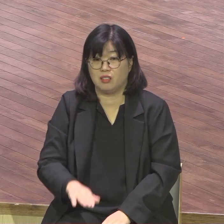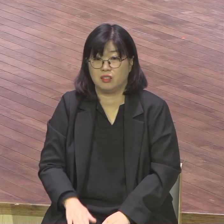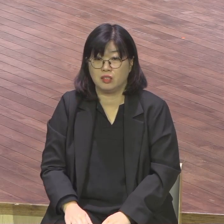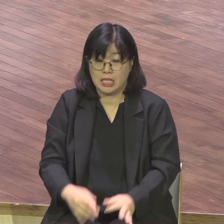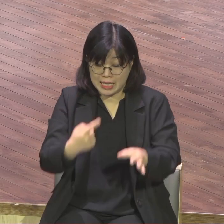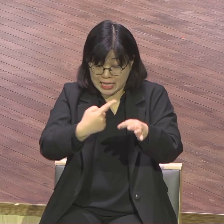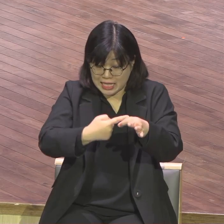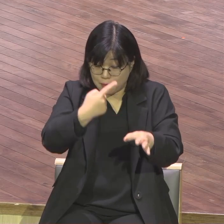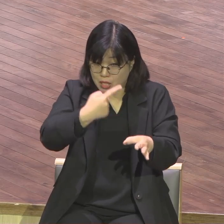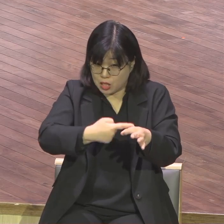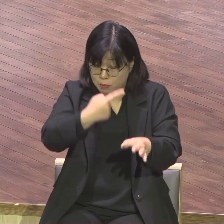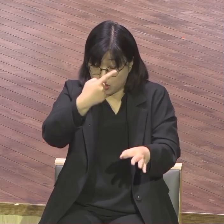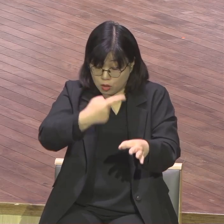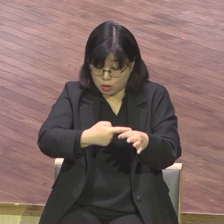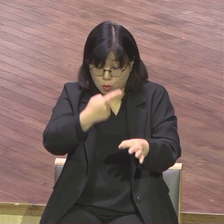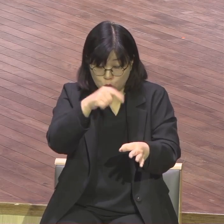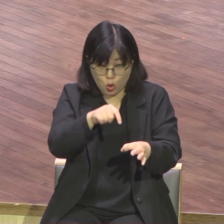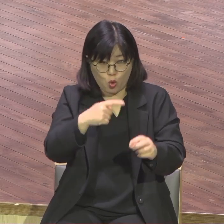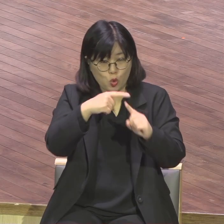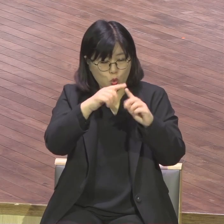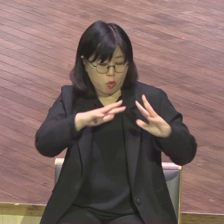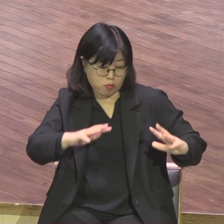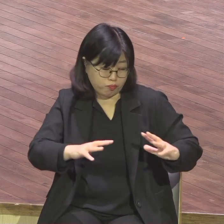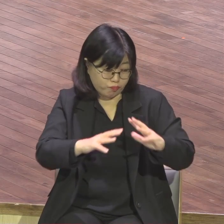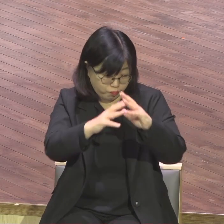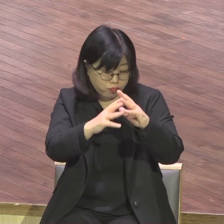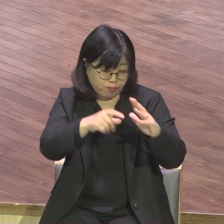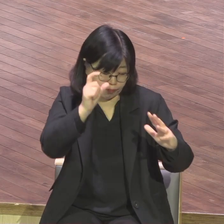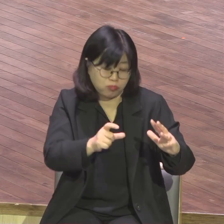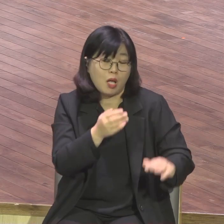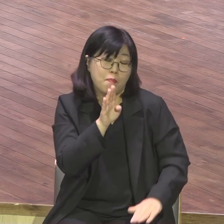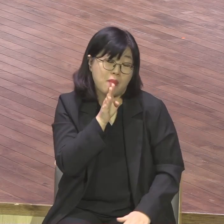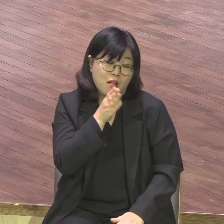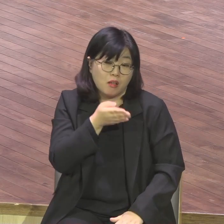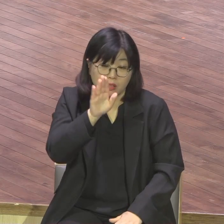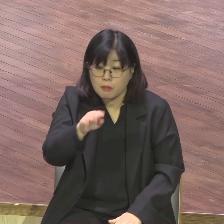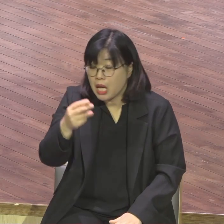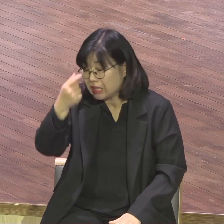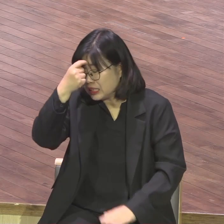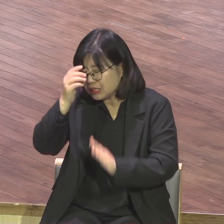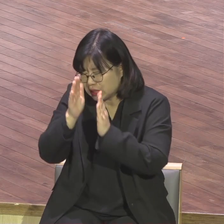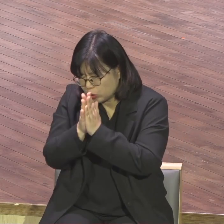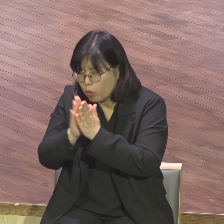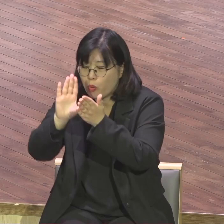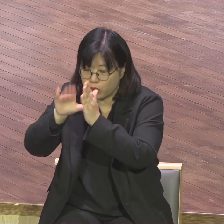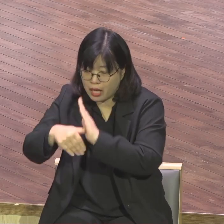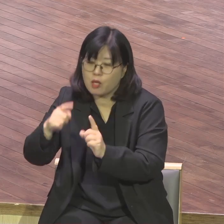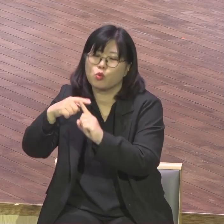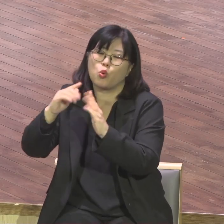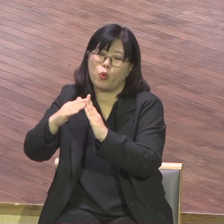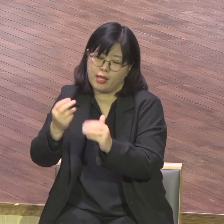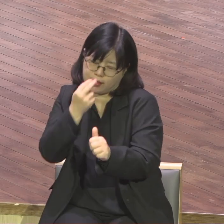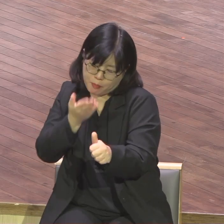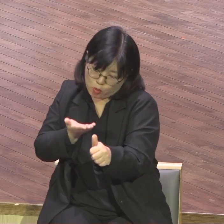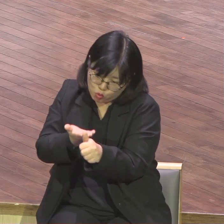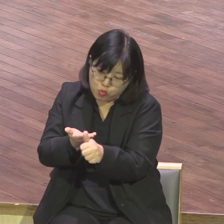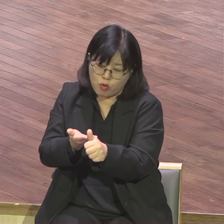교회를 세우지만 기도의 눈물은 교회의 생명을 준다. 이것이 초대교회와 현대교회의